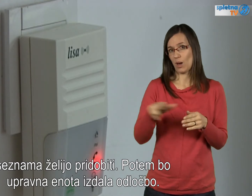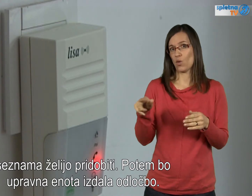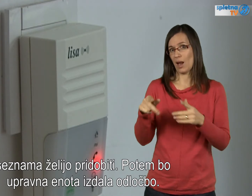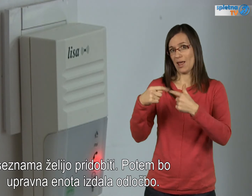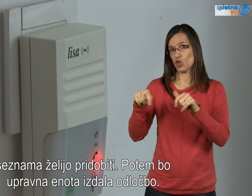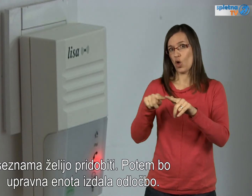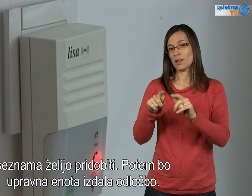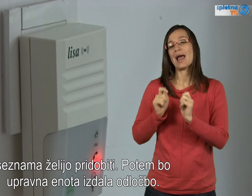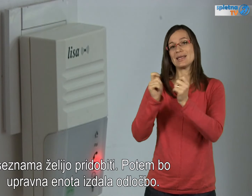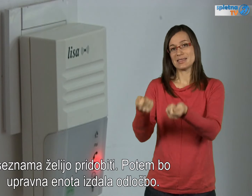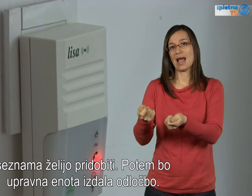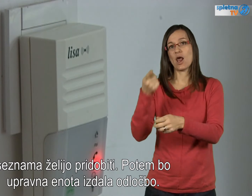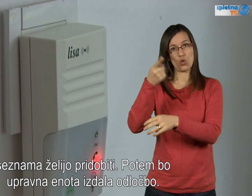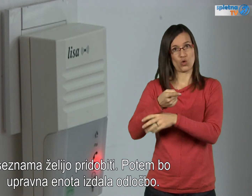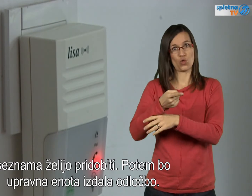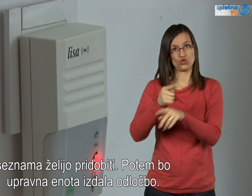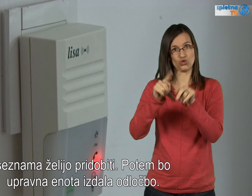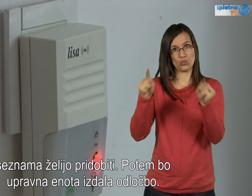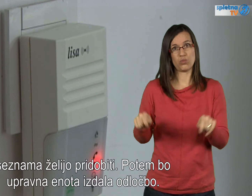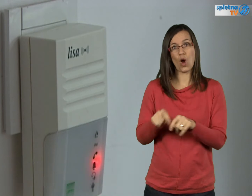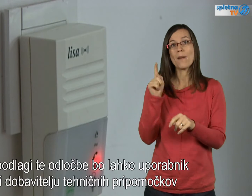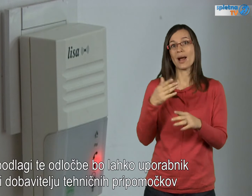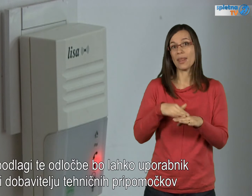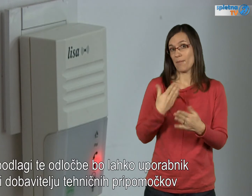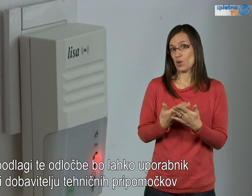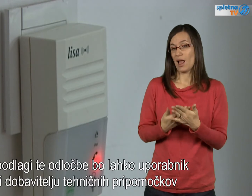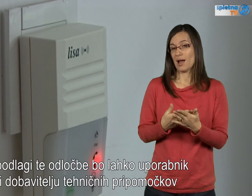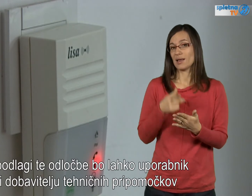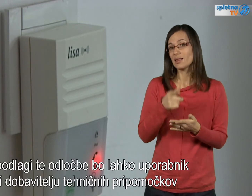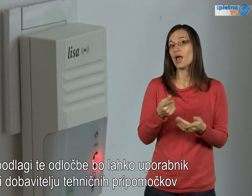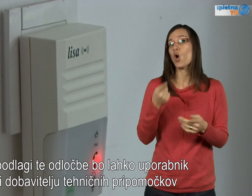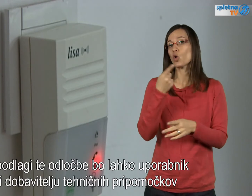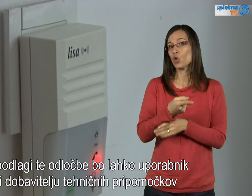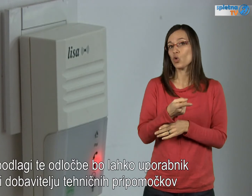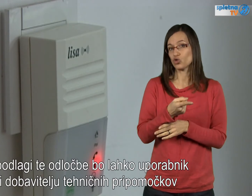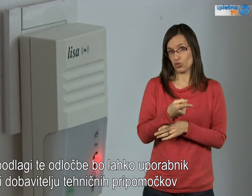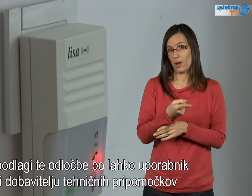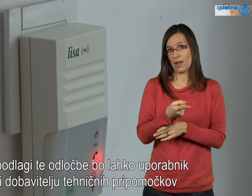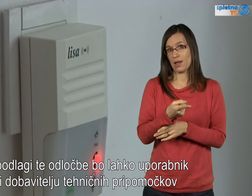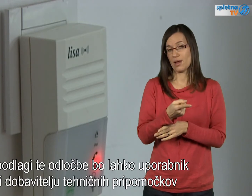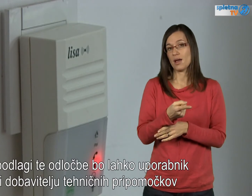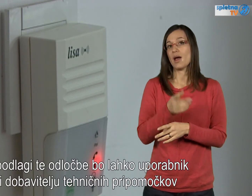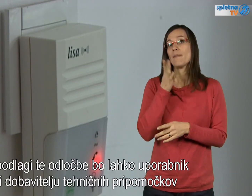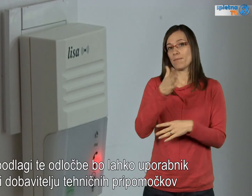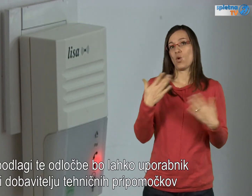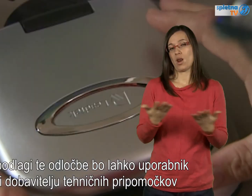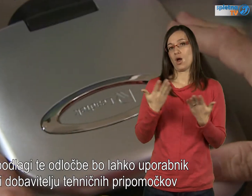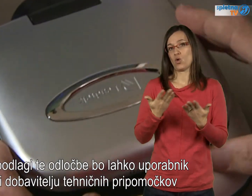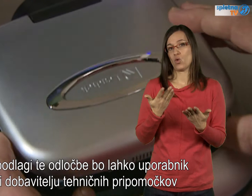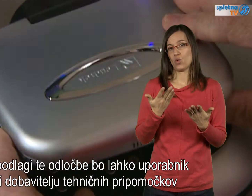upravna enota izdala odločbo, ampak na podlagi skratka te odločbe, odločbe, bo lahko